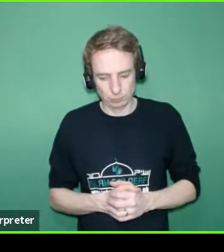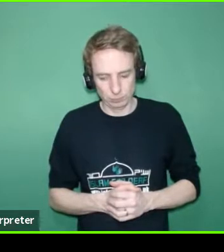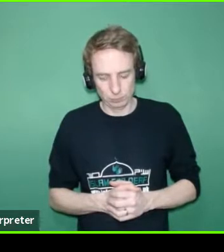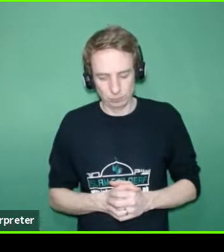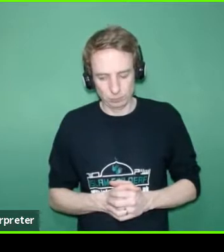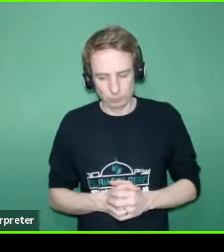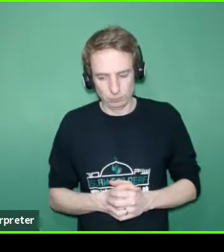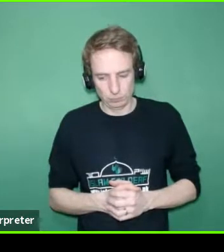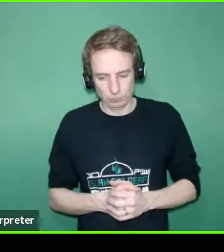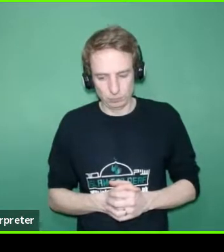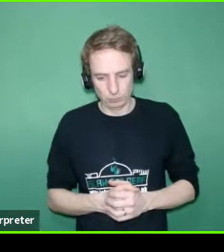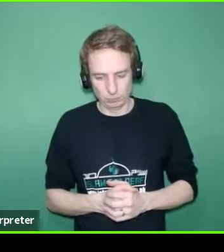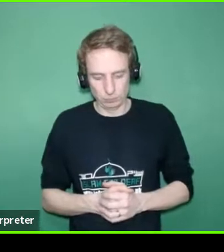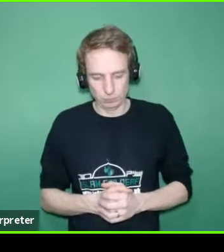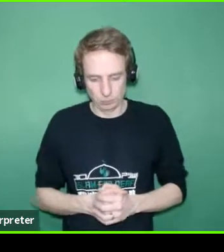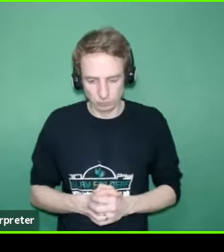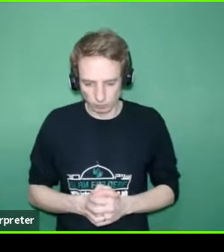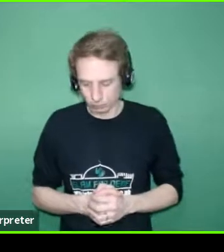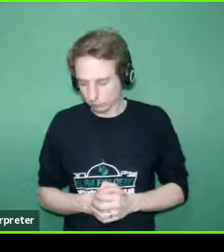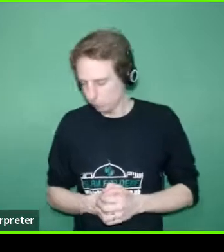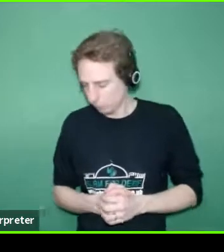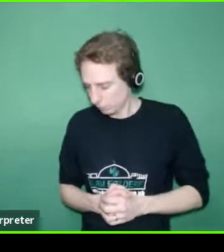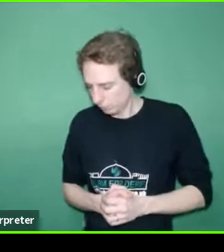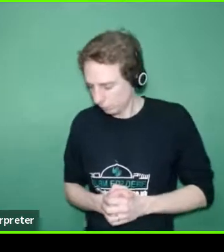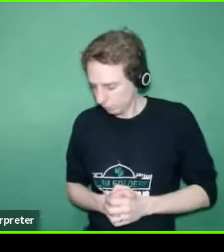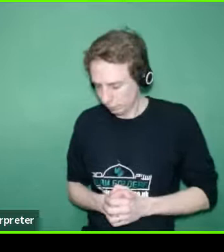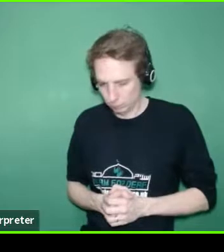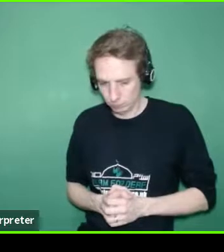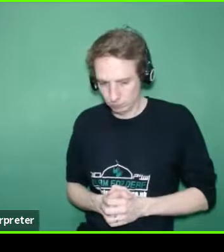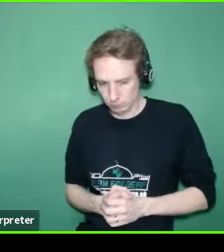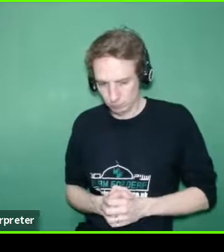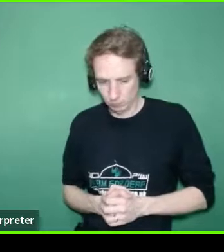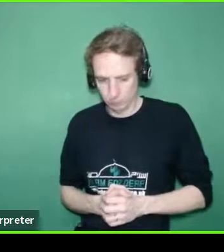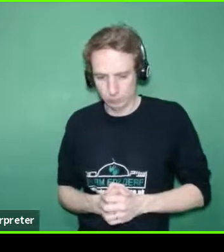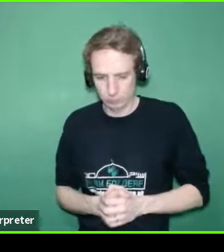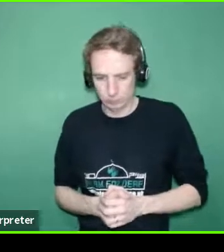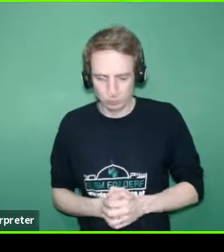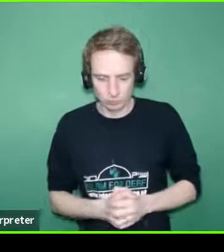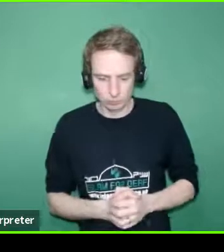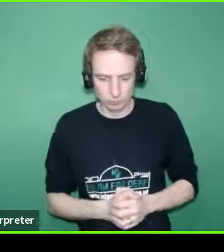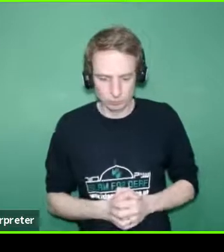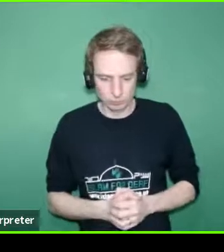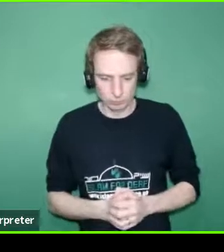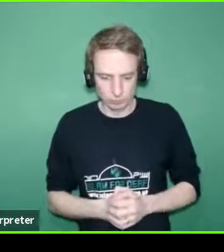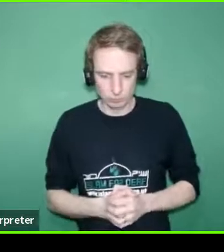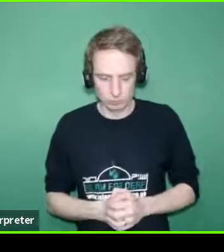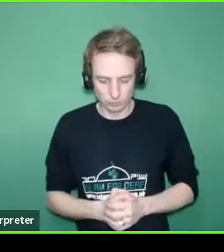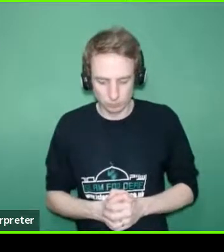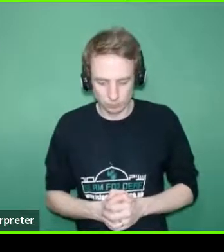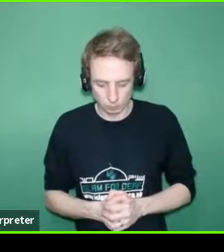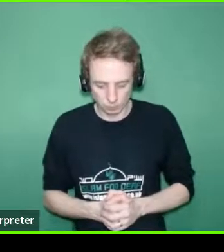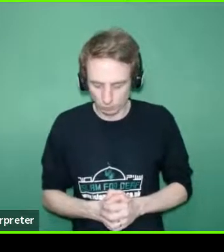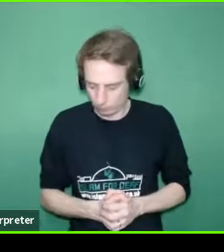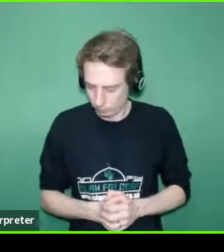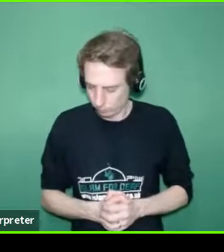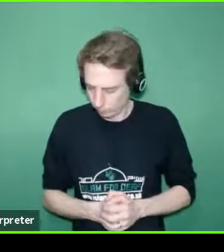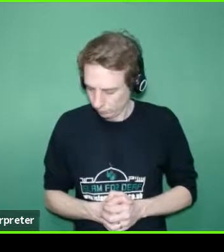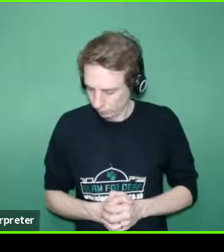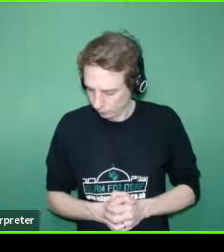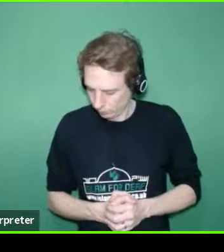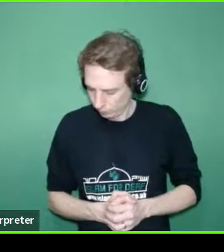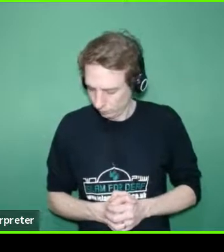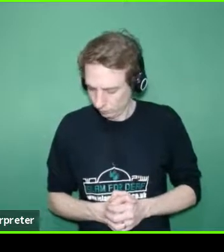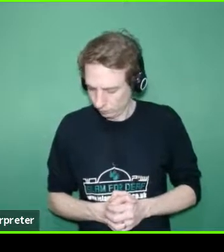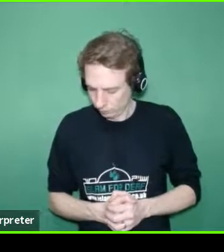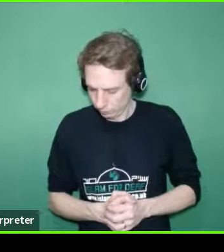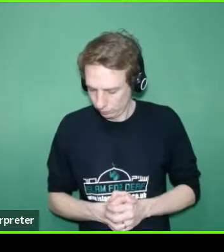هناك سؤال باقي وفقط لعله بسيط جدا. جزاكم الله خير وبارك فيكم شيخنا.